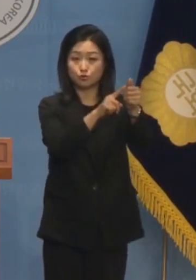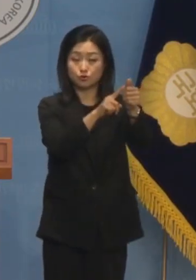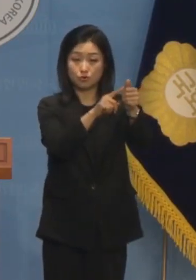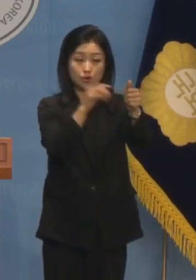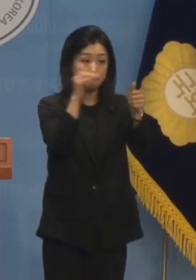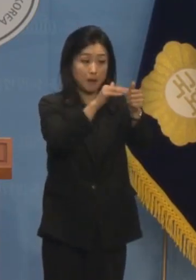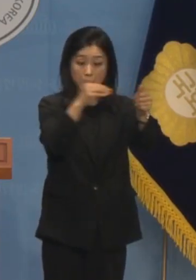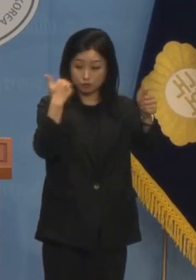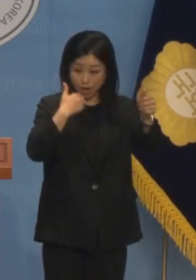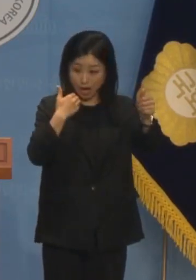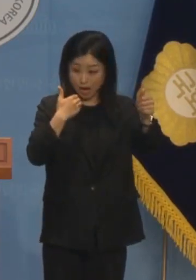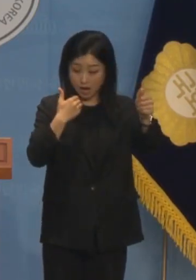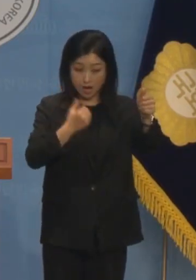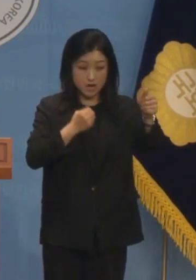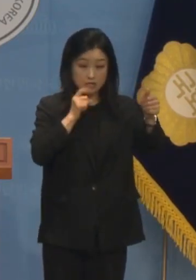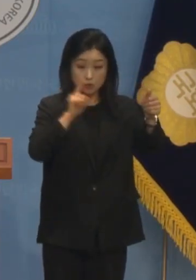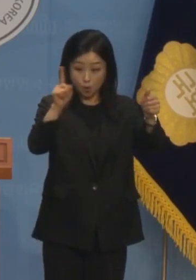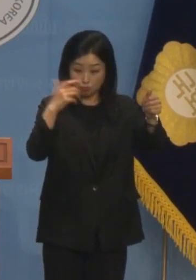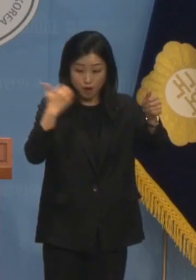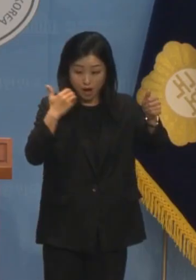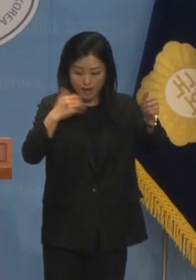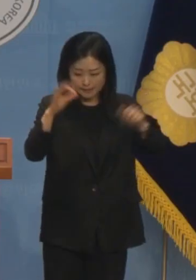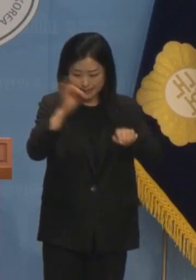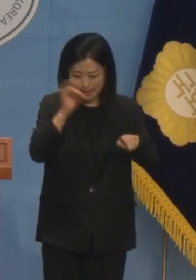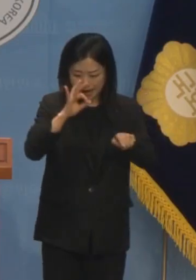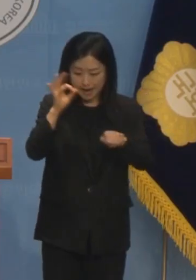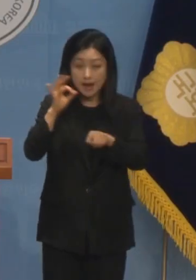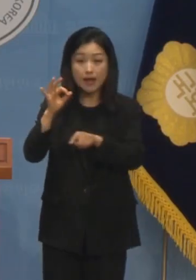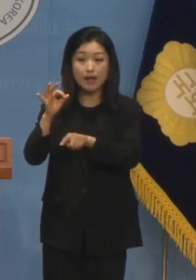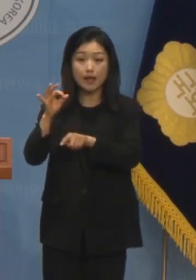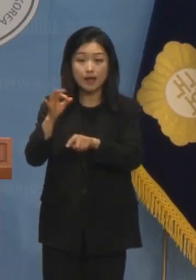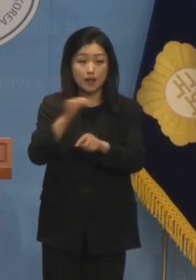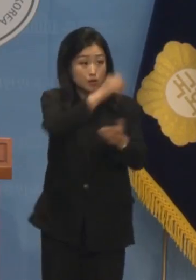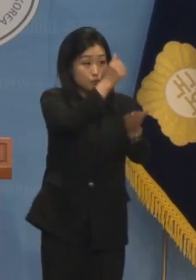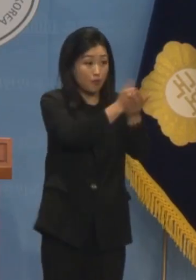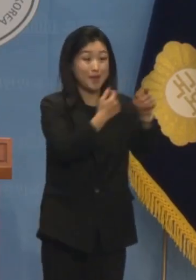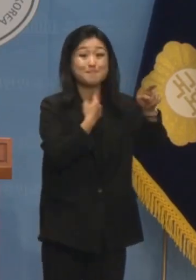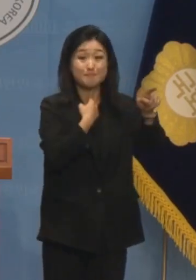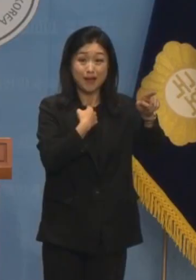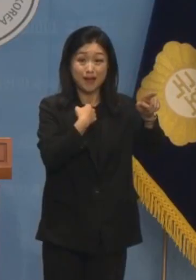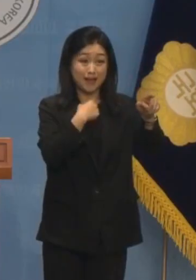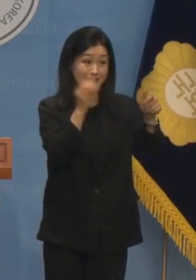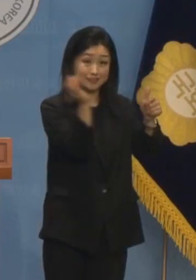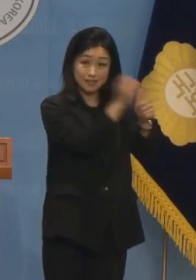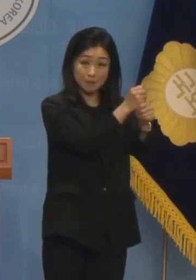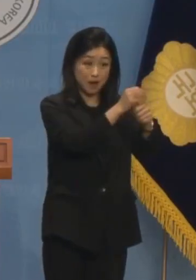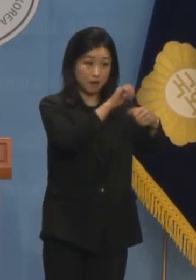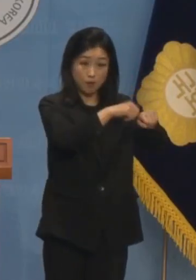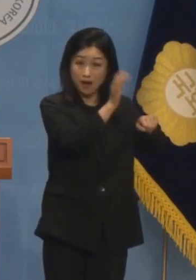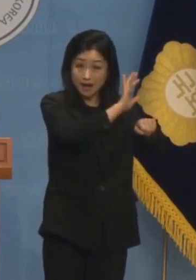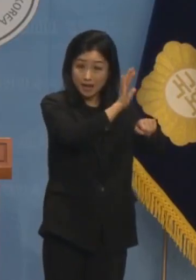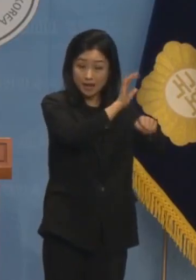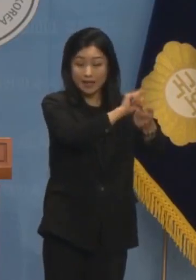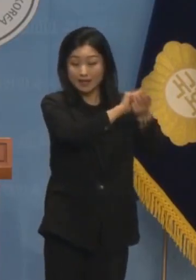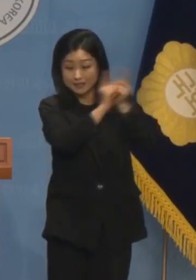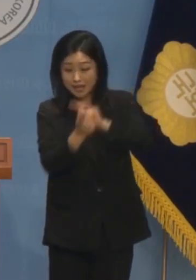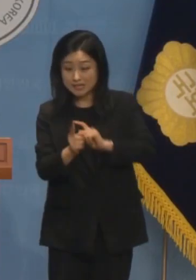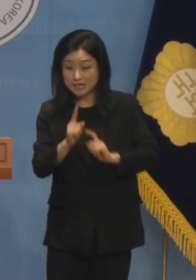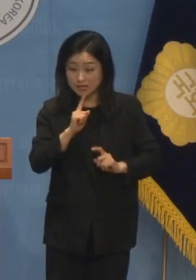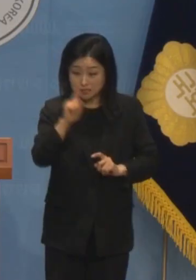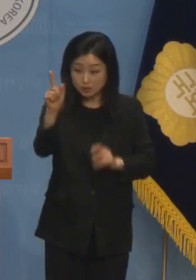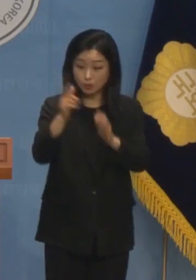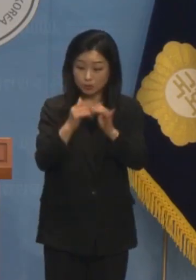건드린 사람을 찾아내겠다는 겁니다. 범죄를 저지를 자를 적발해서 처벌하지 않고 그 범죄를